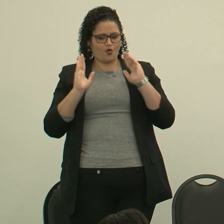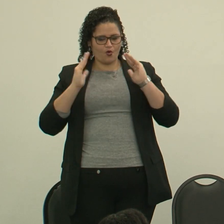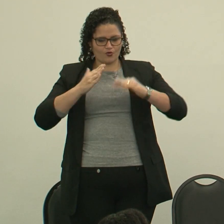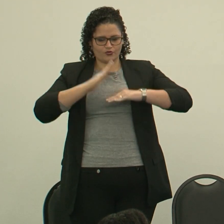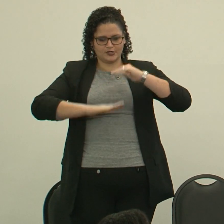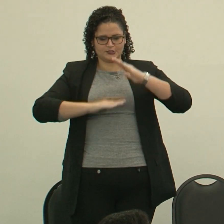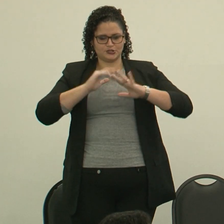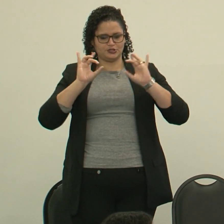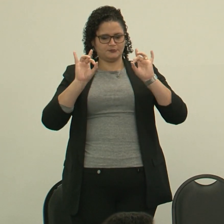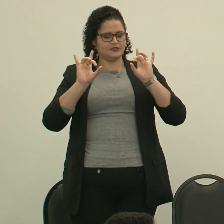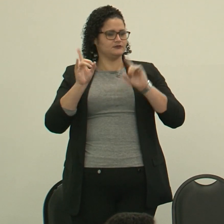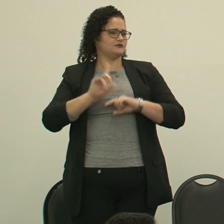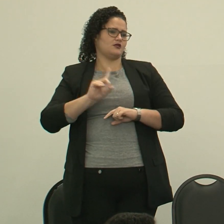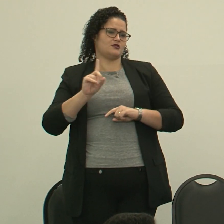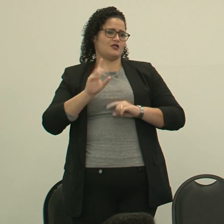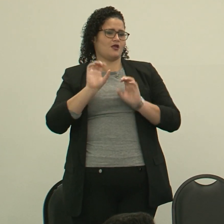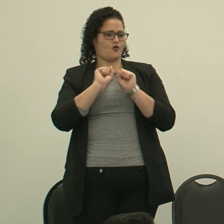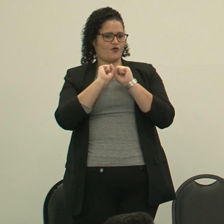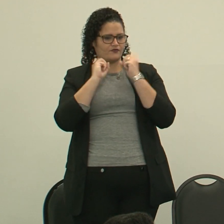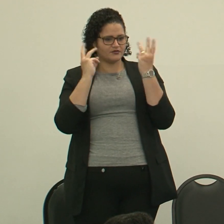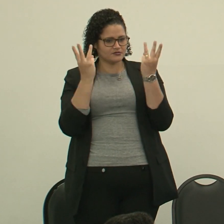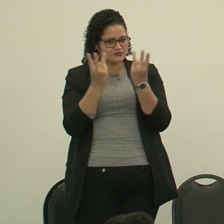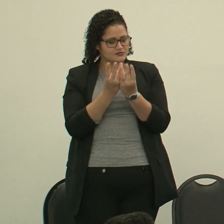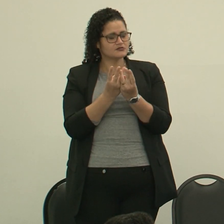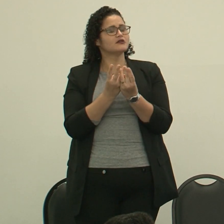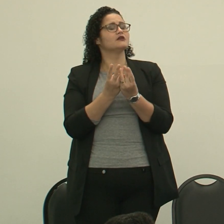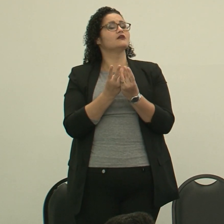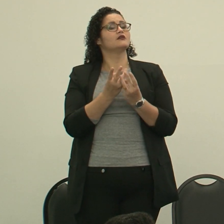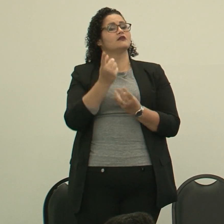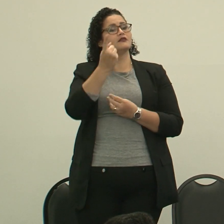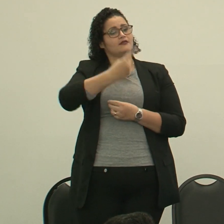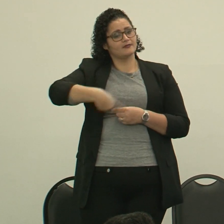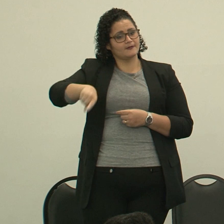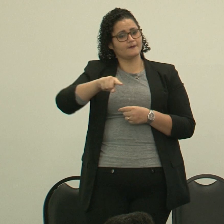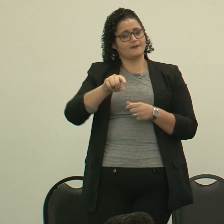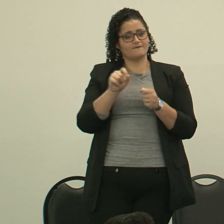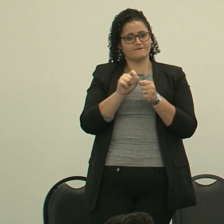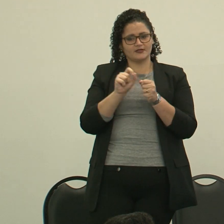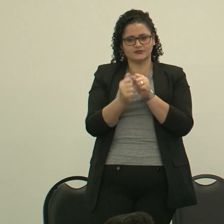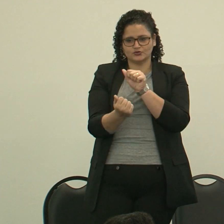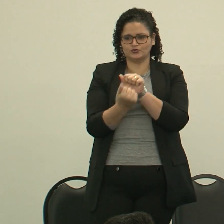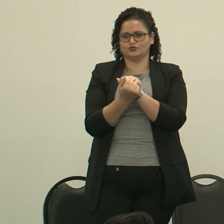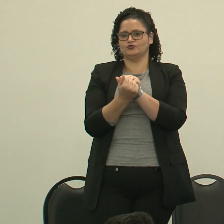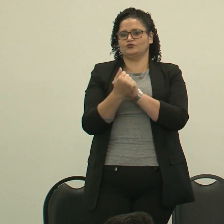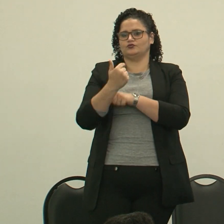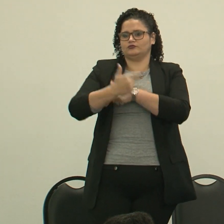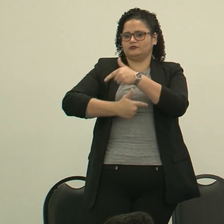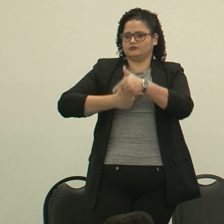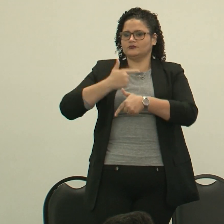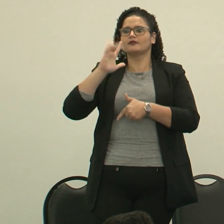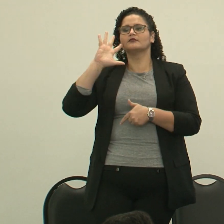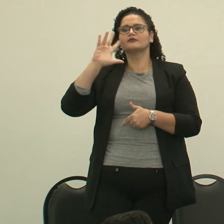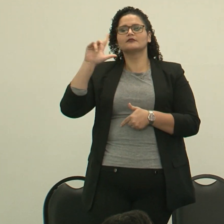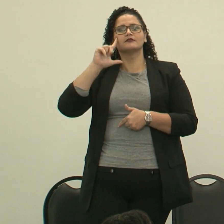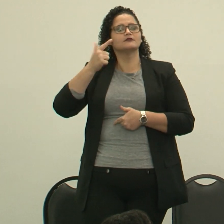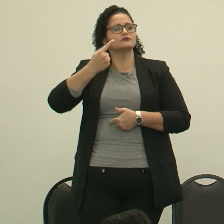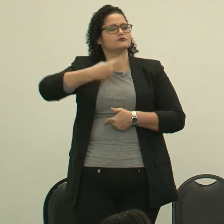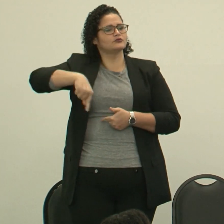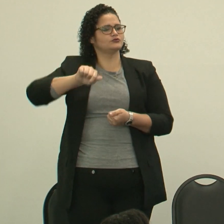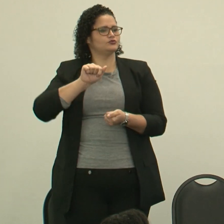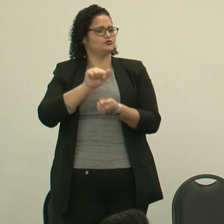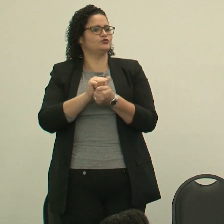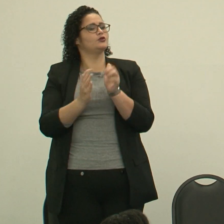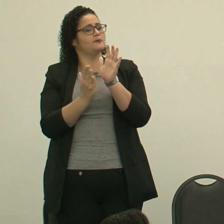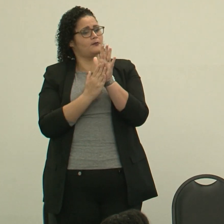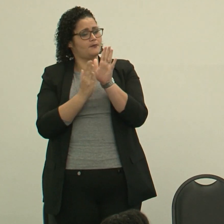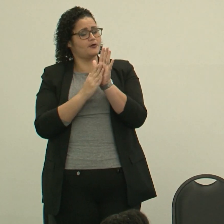especialista, mas uma oficina efetivamente em que vocês fizessem junto com a gente, trabalhassem e pensassem juntos. Nossa